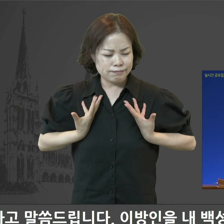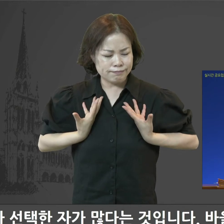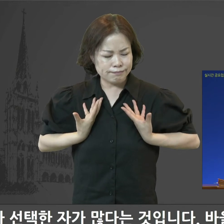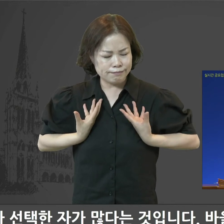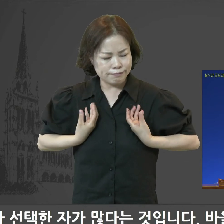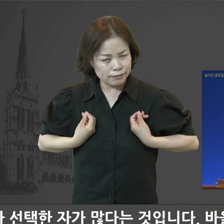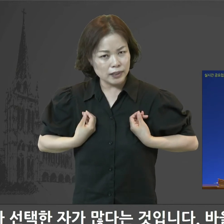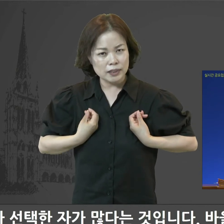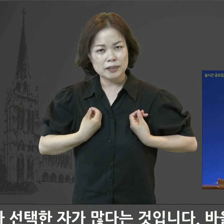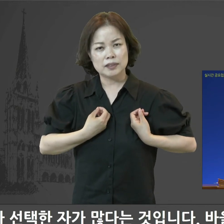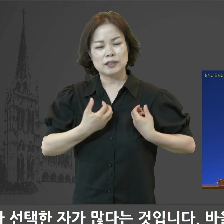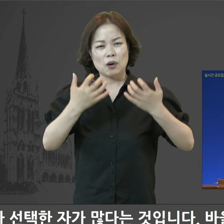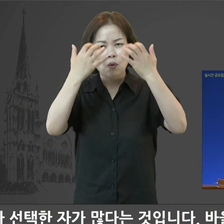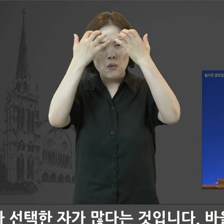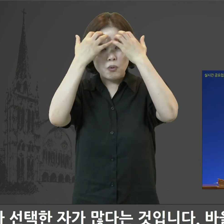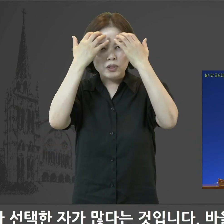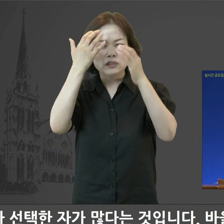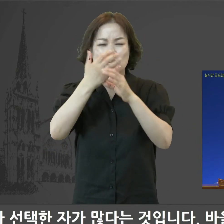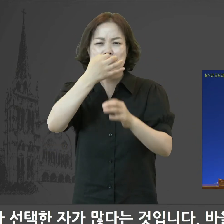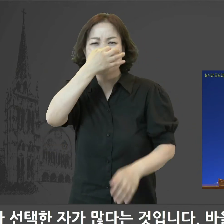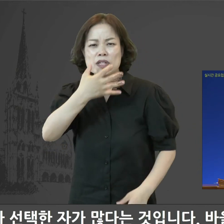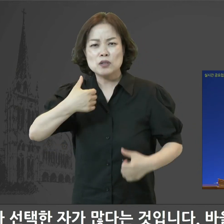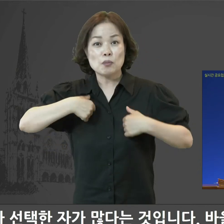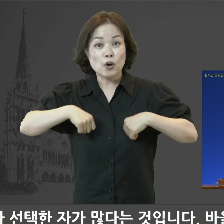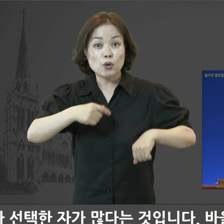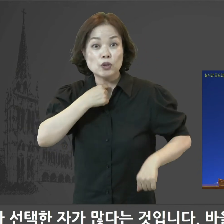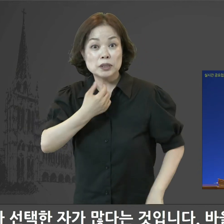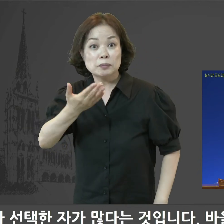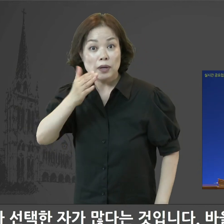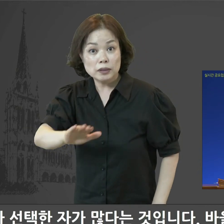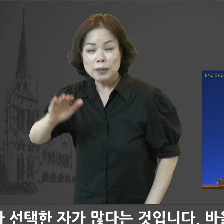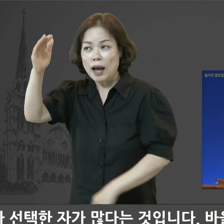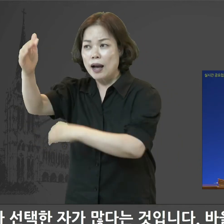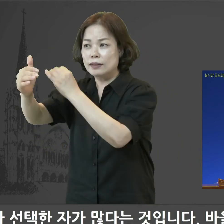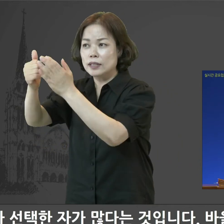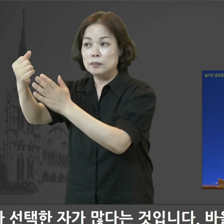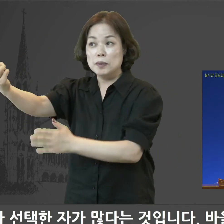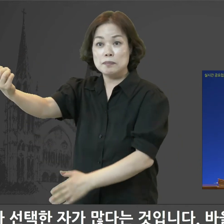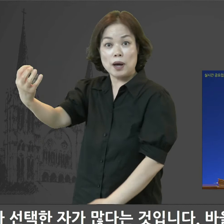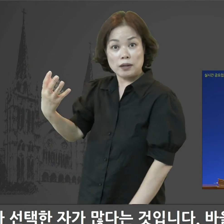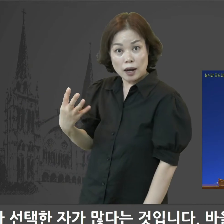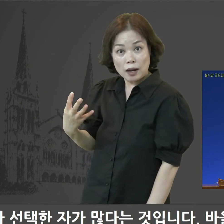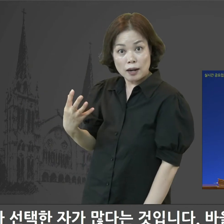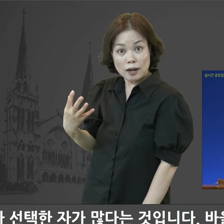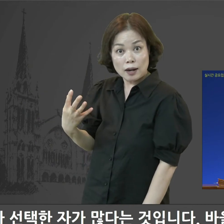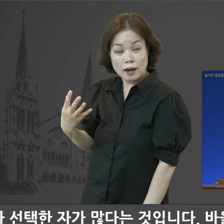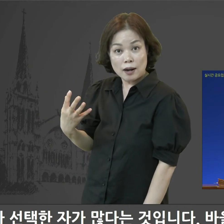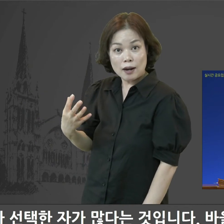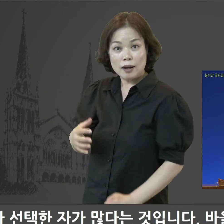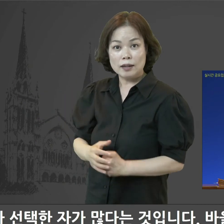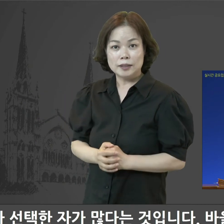고난을 당하니까 포기하고 싶었습니다. 그런데 하나님이 두려워하지 말라, 말하기를